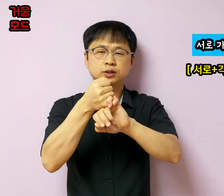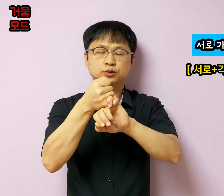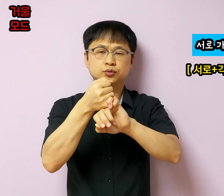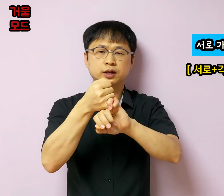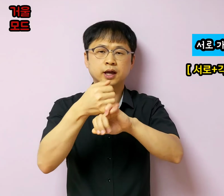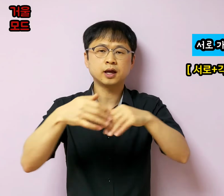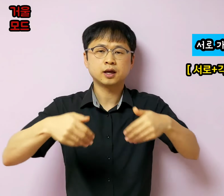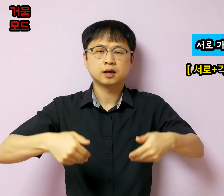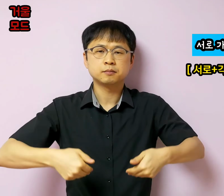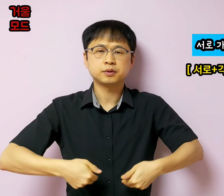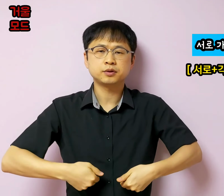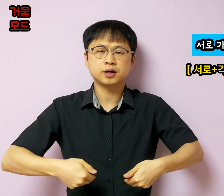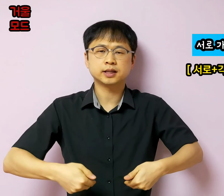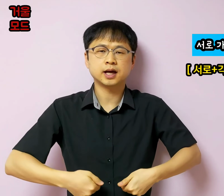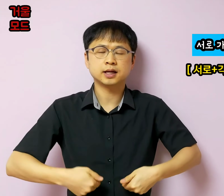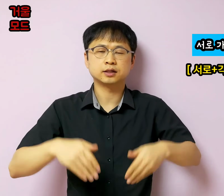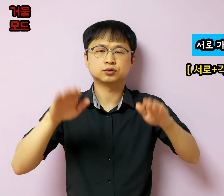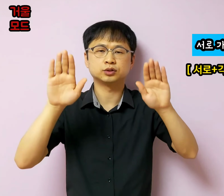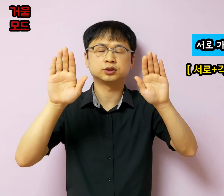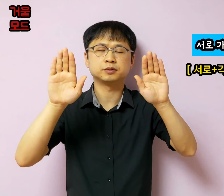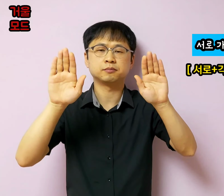약속이란 수어에 필요하다라는 수어 해주시면